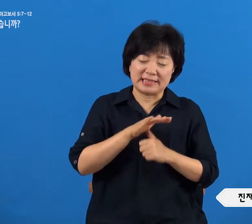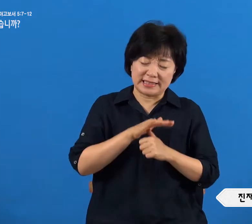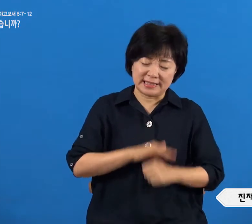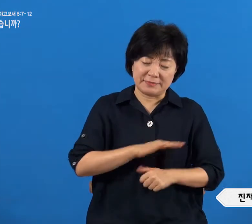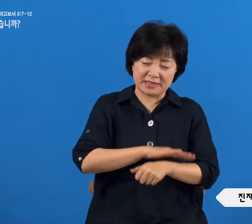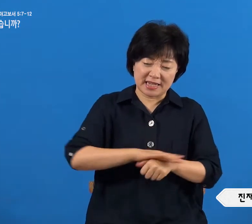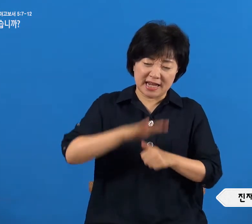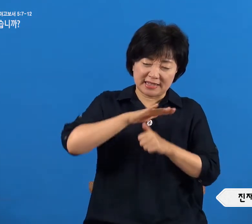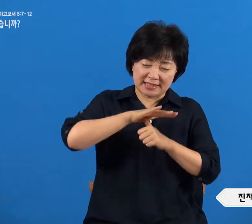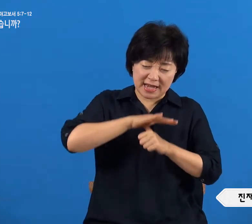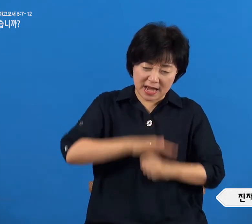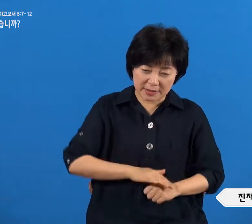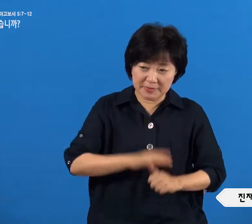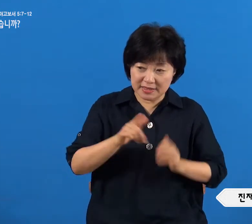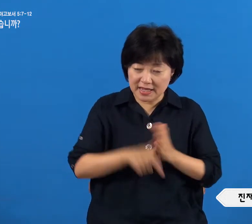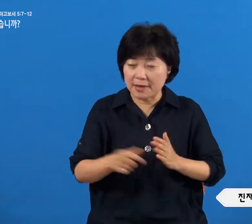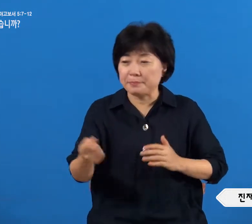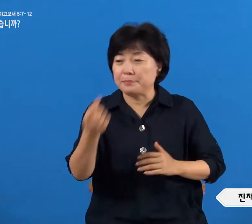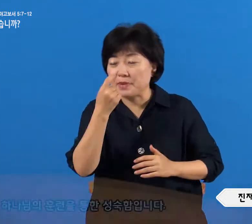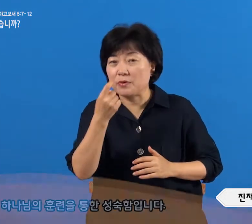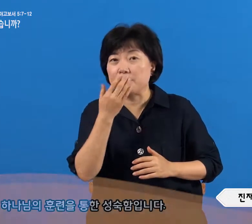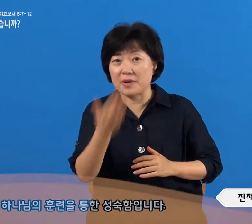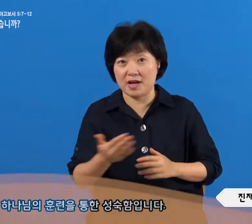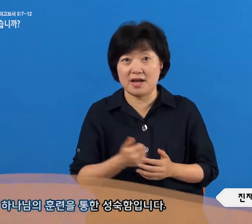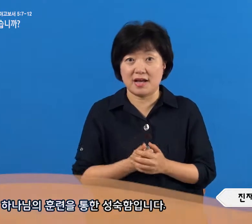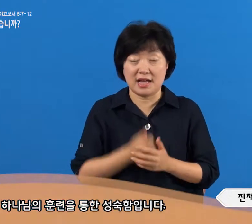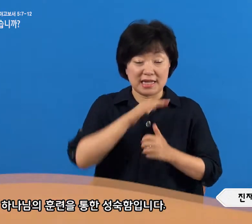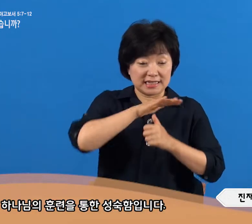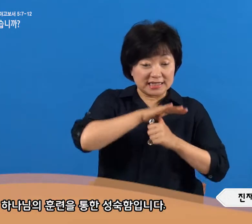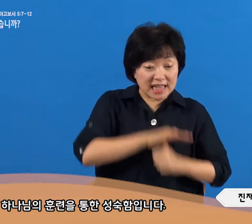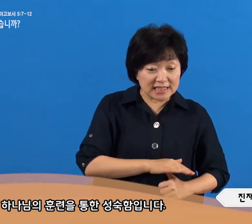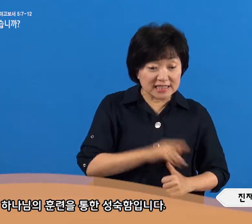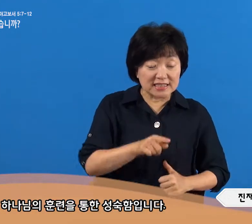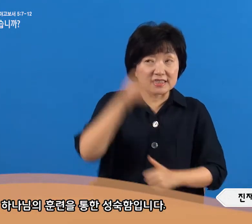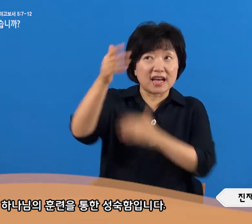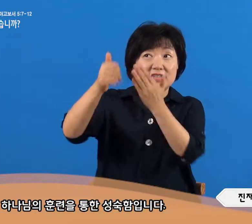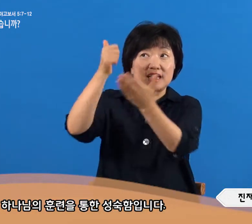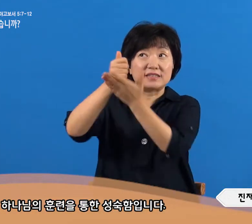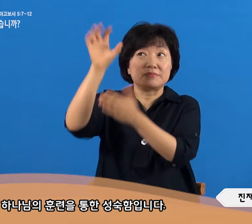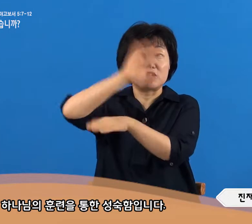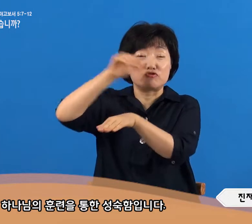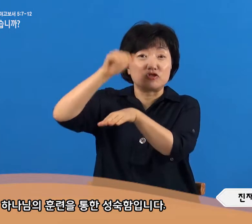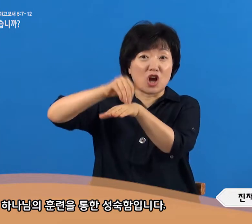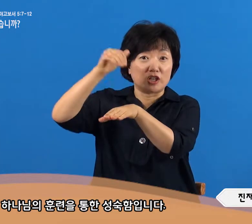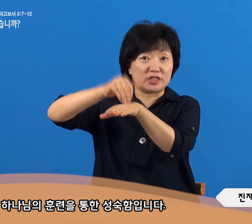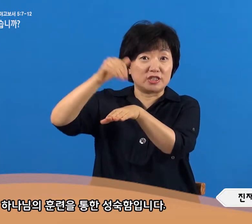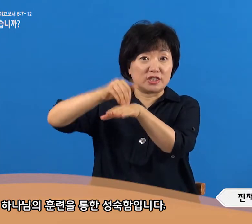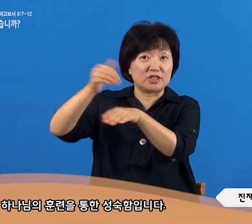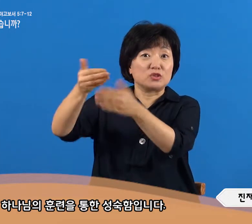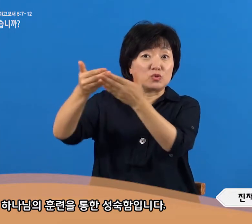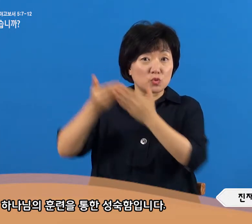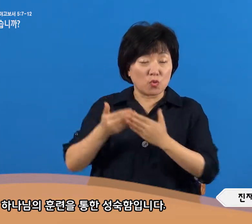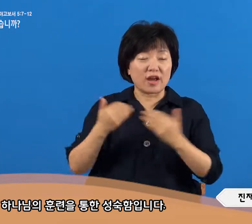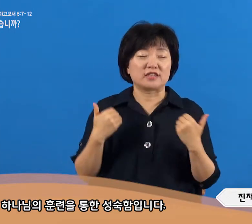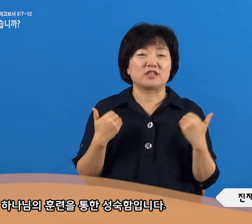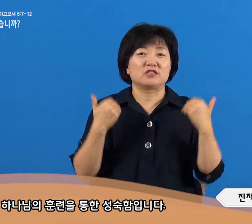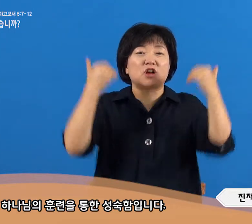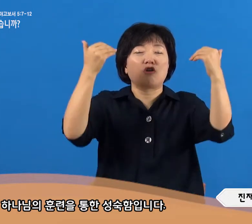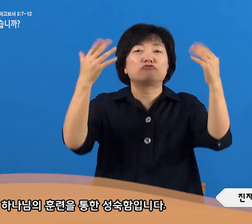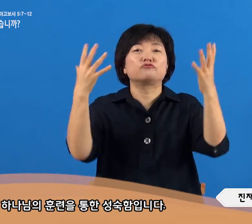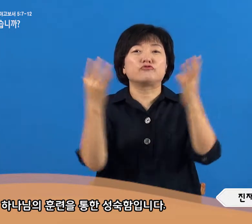참을 때 배울 수 있는 것이 있습니다. 인내는 하나님의 훈련을 통한